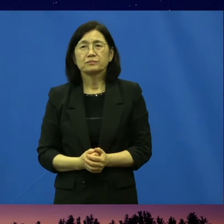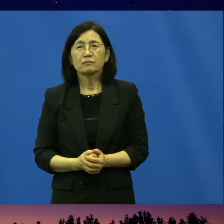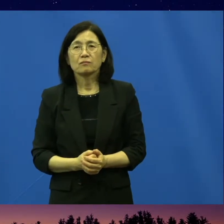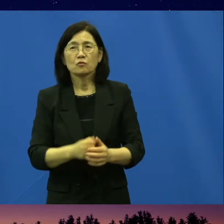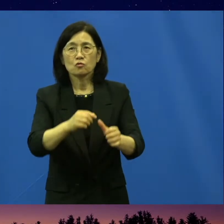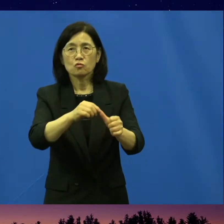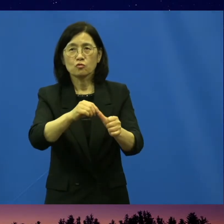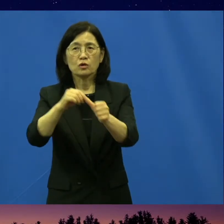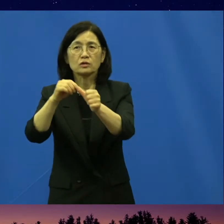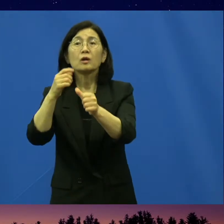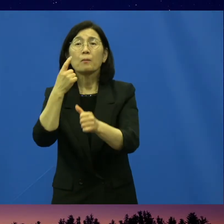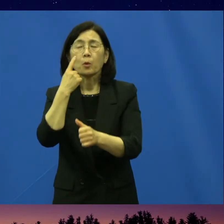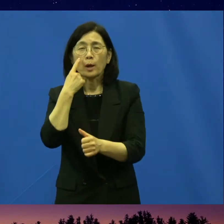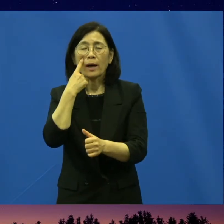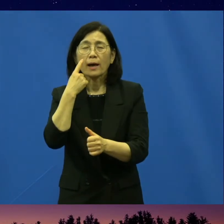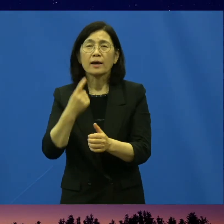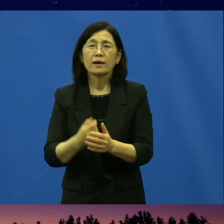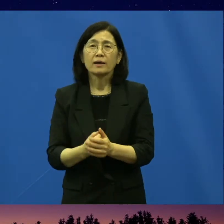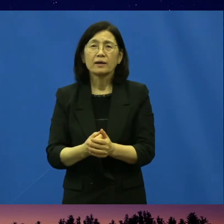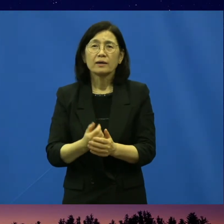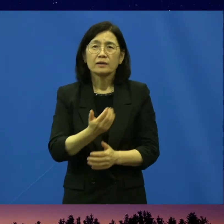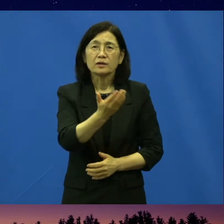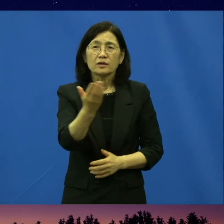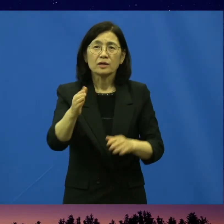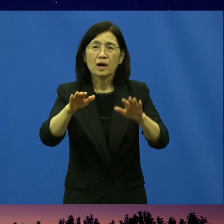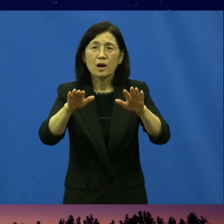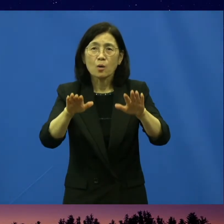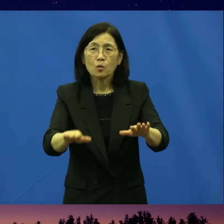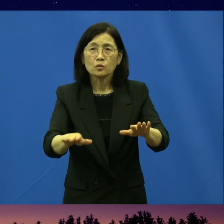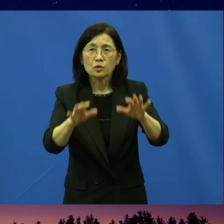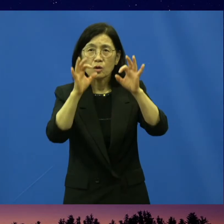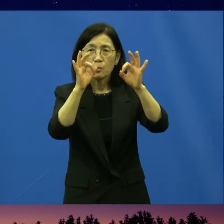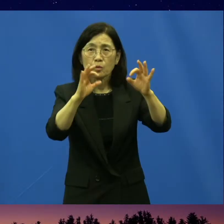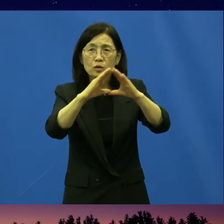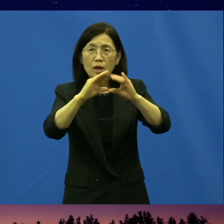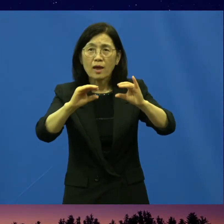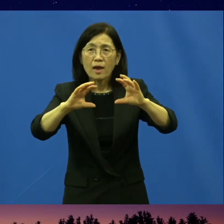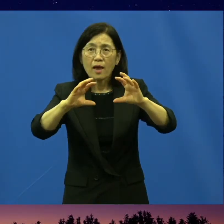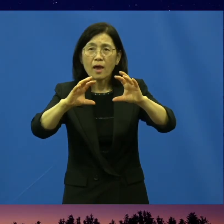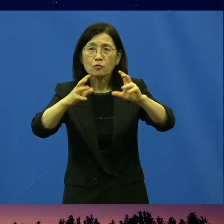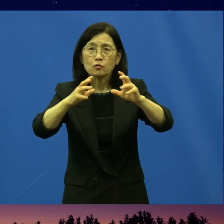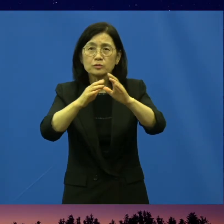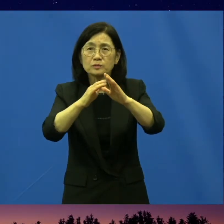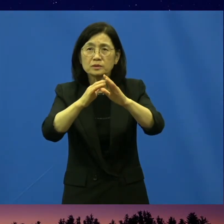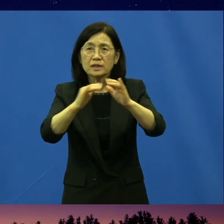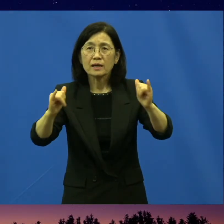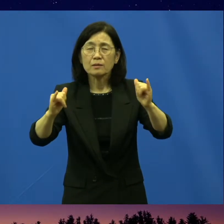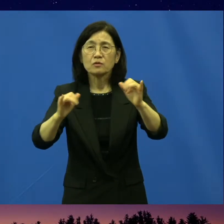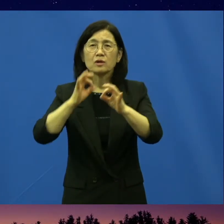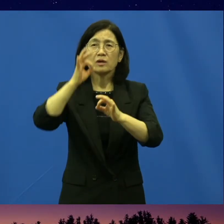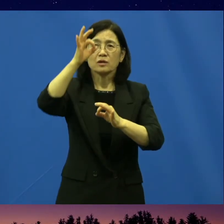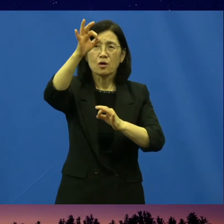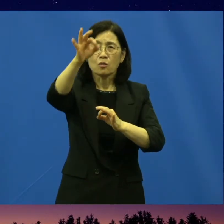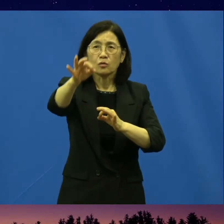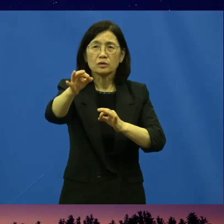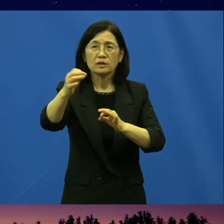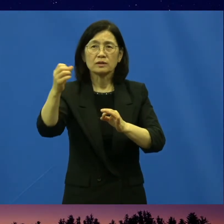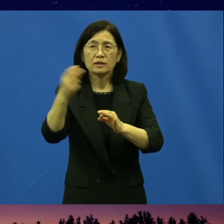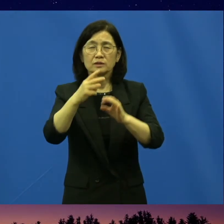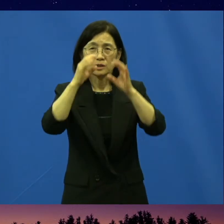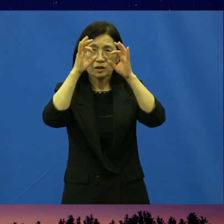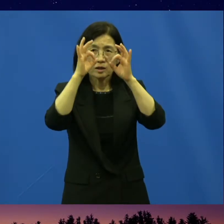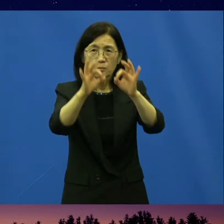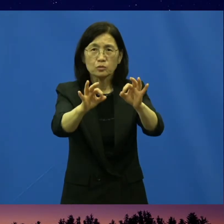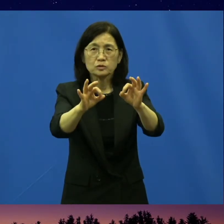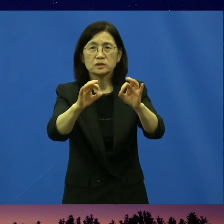구원을 보라. 너희가 오늘 본 애굽 사람을 영원히 다시 보지 아니하리라. 여호와께서 너희를